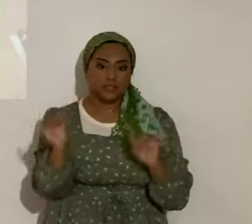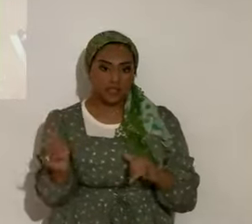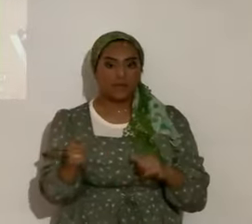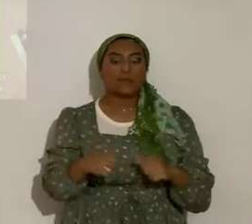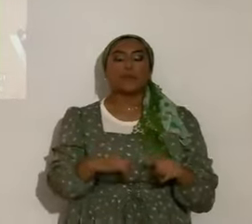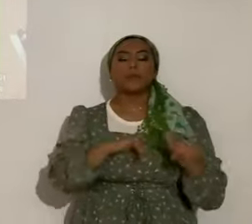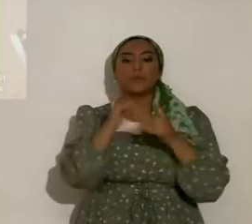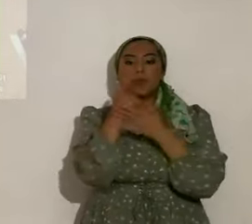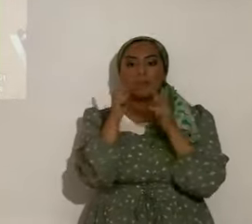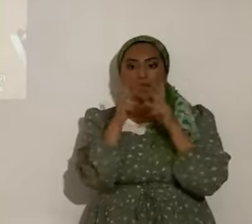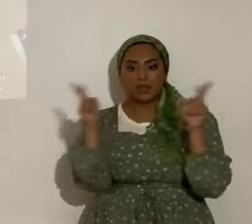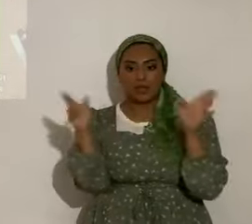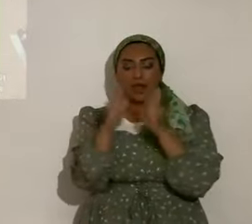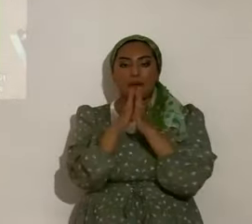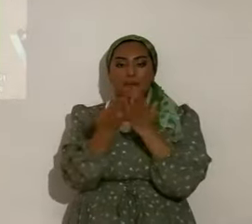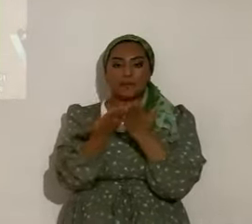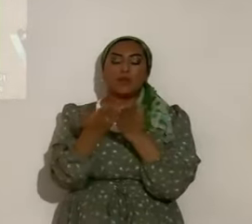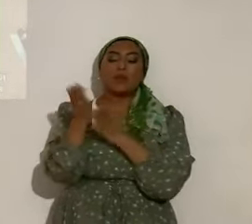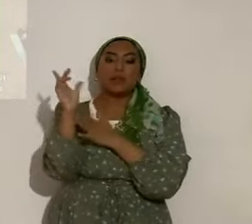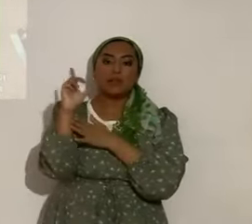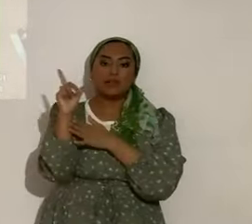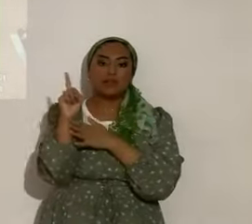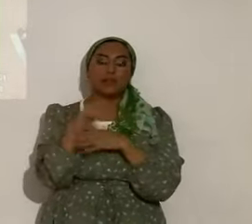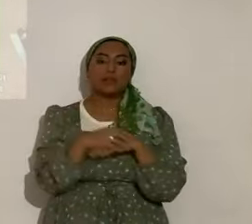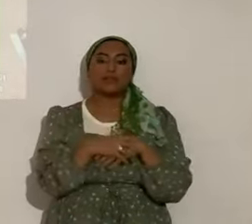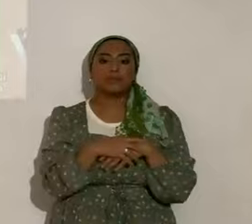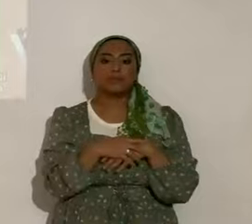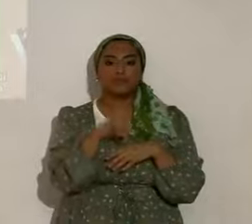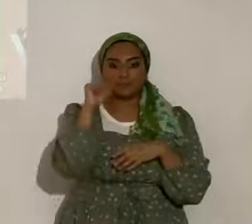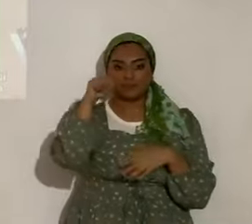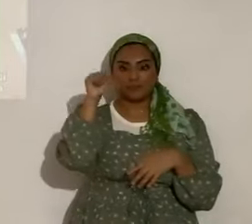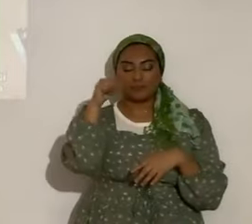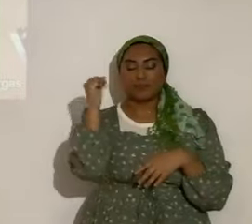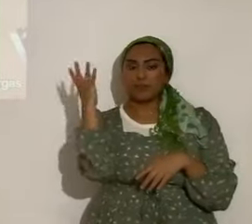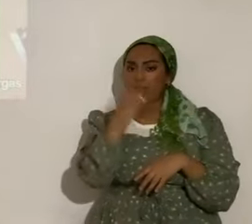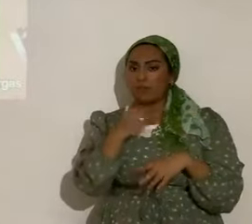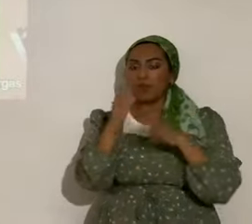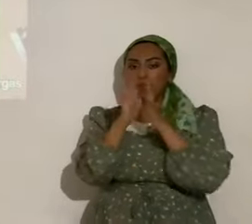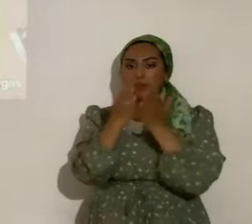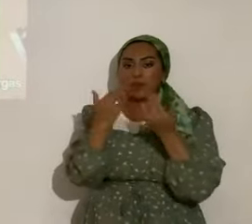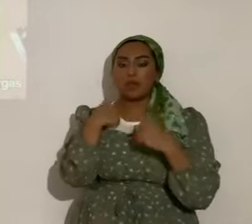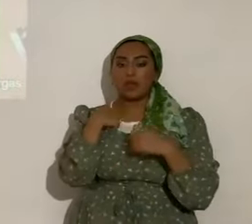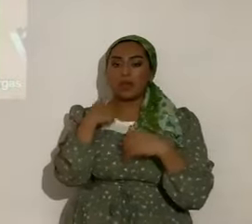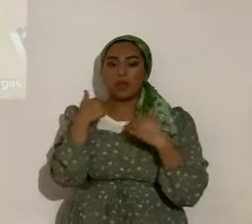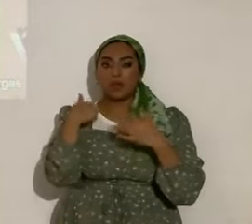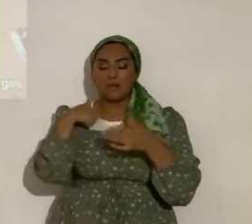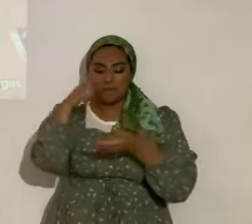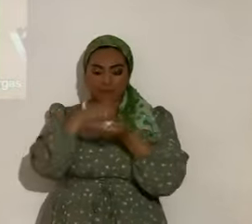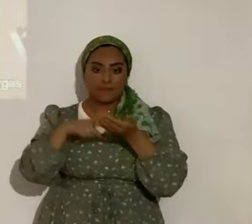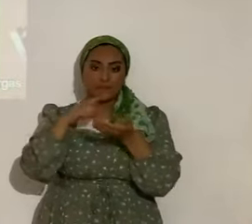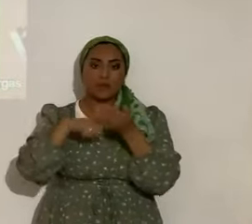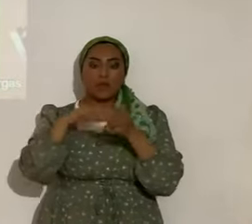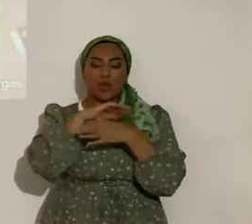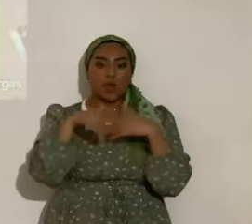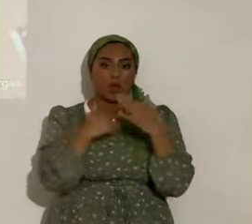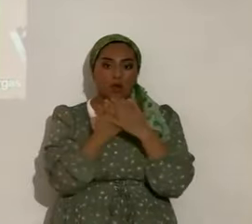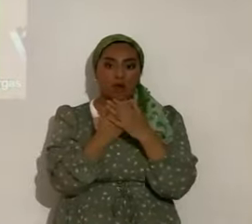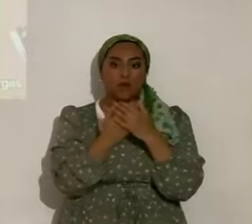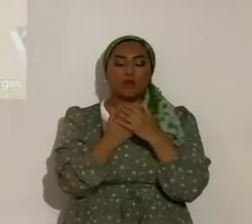De las mismas parashot del libro de Vayikra, del libro de Levítico, ¿sí? Muy bonito libro. Yo ya lo voy revisando, todo el